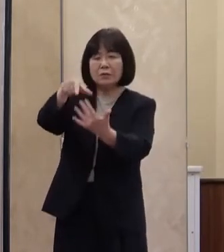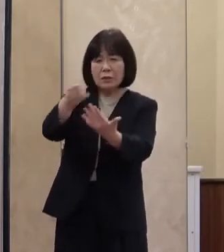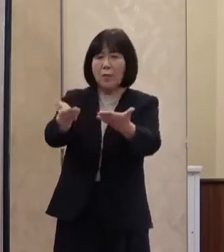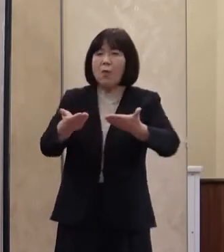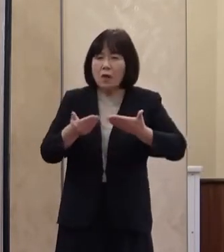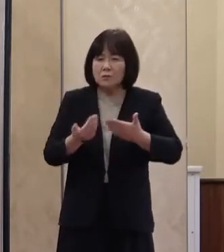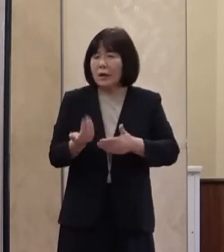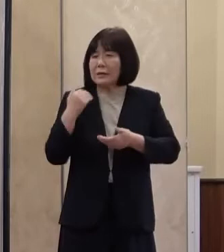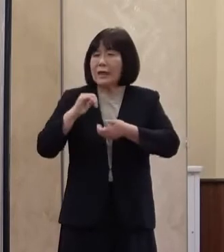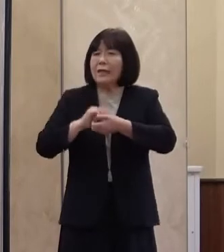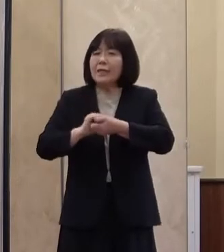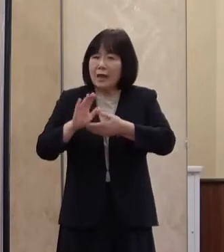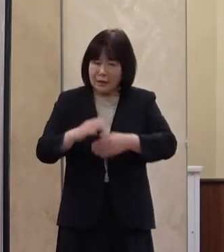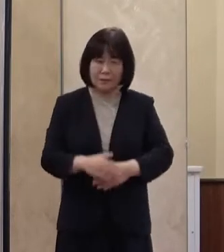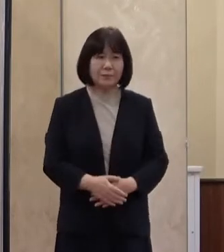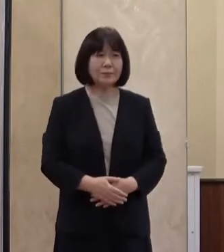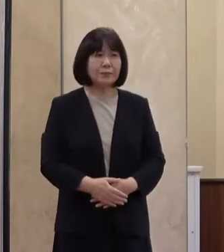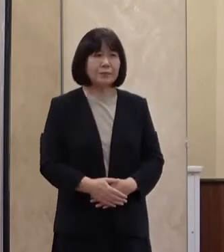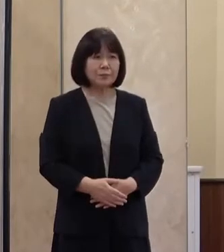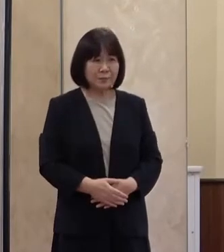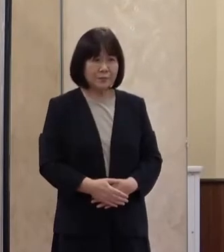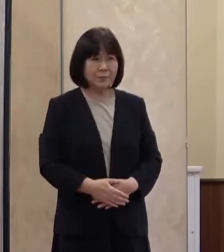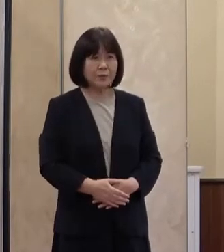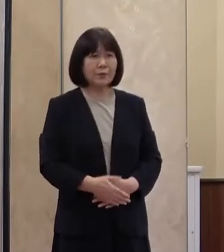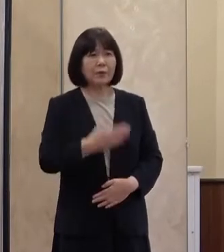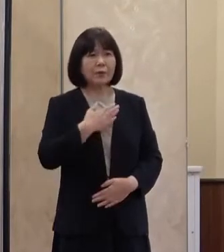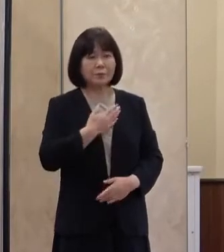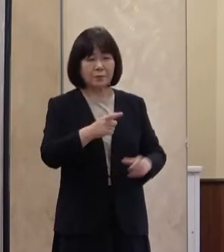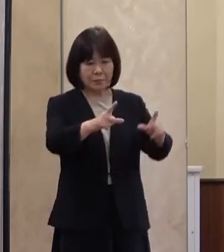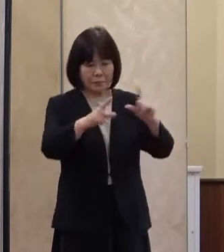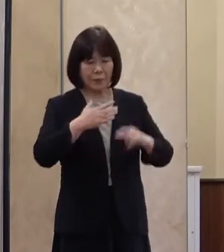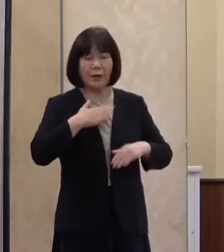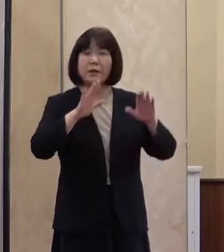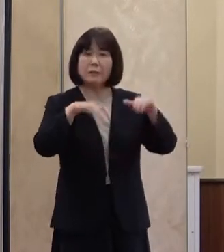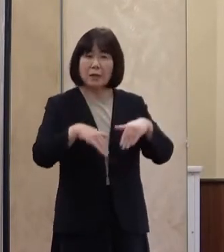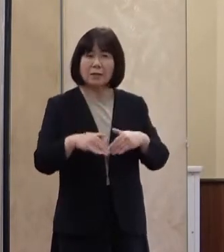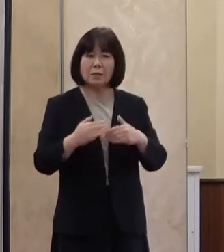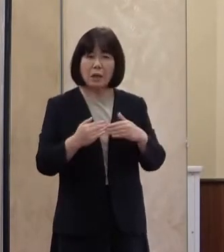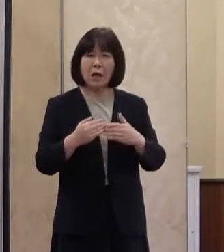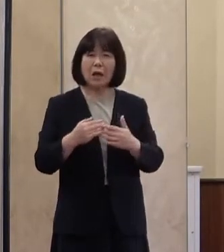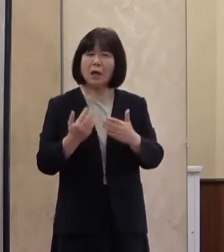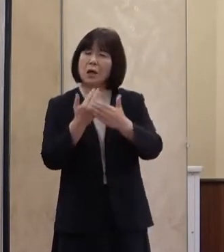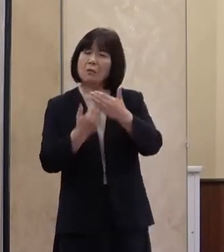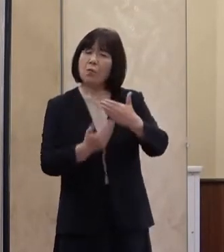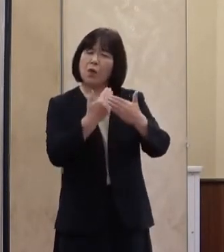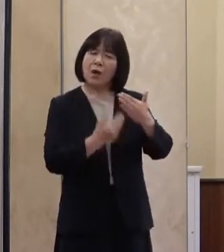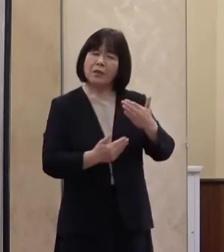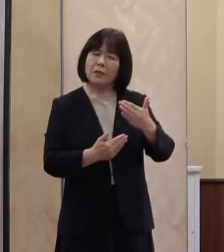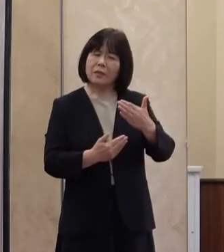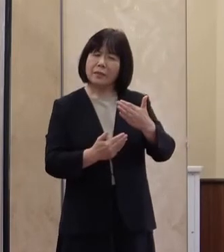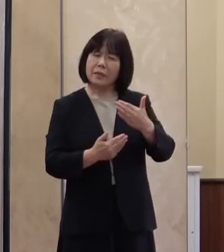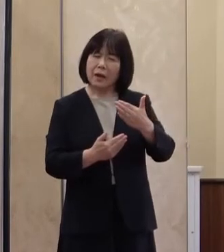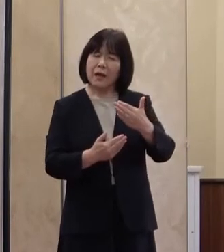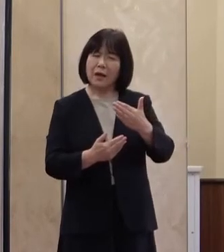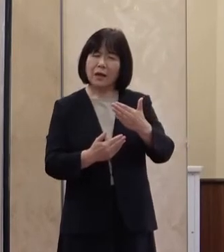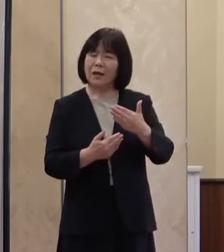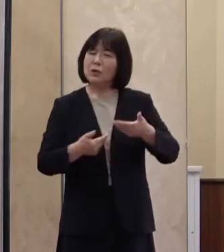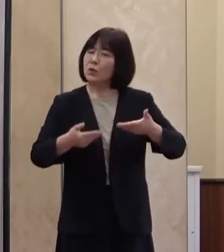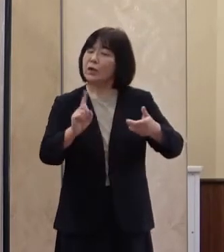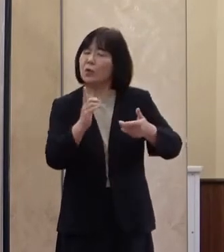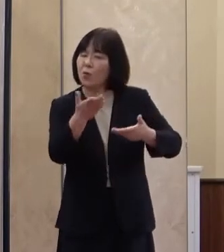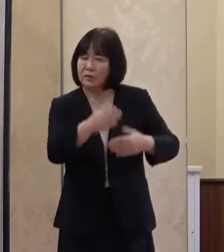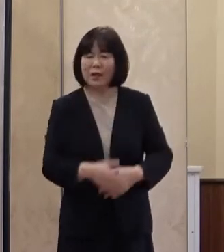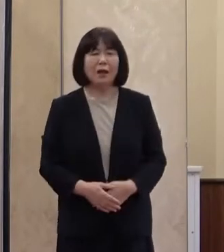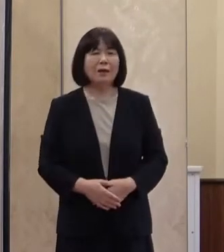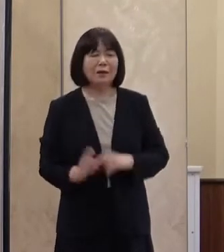です。 わかりました。漏れた企業への何か支援というのは今のところは考えてないということでよろしいでしょうか。 もう漏れないように今や